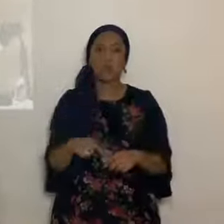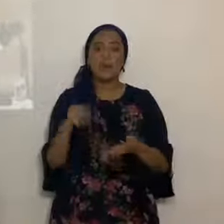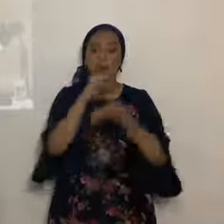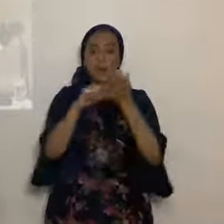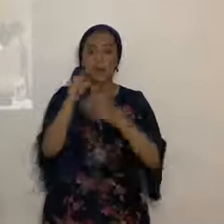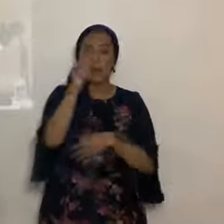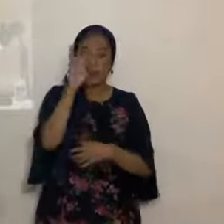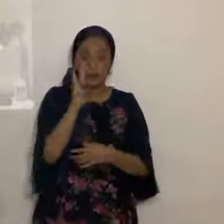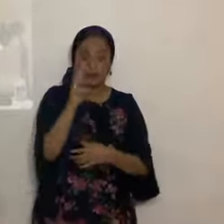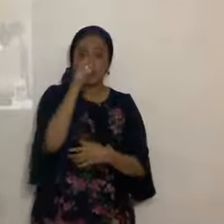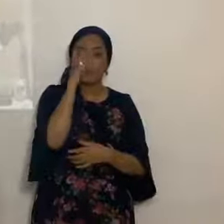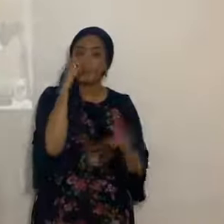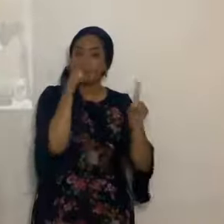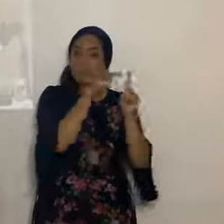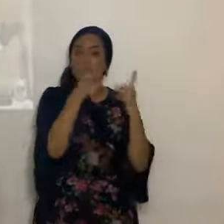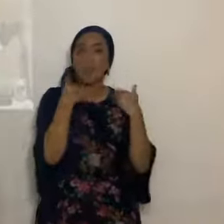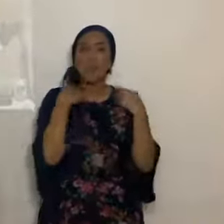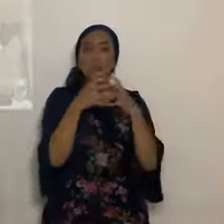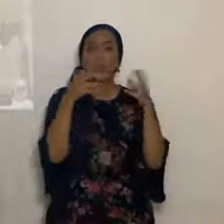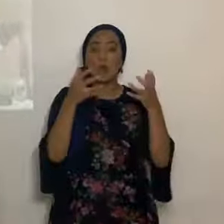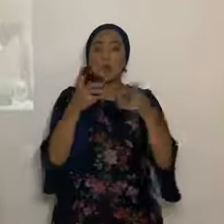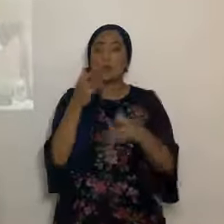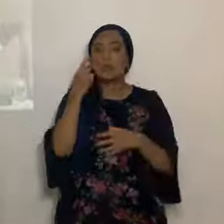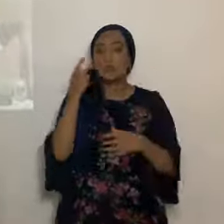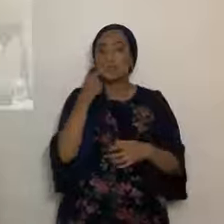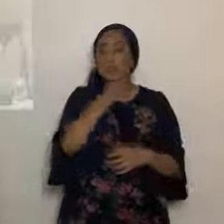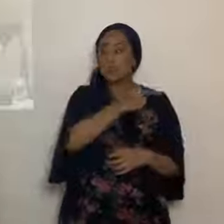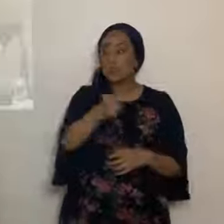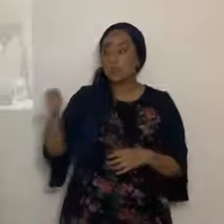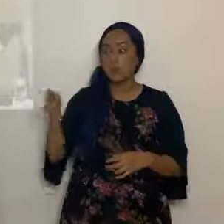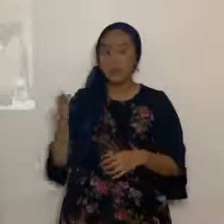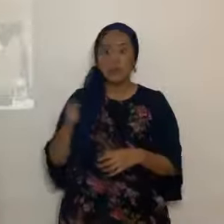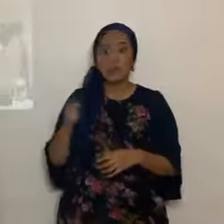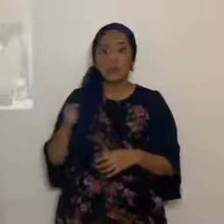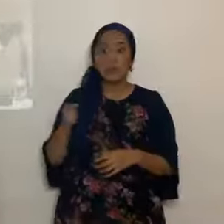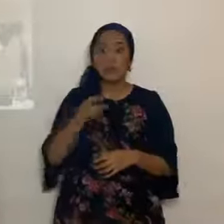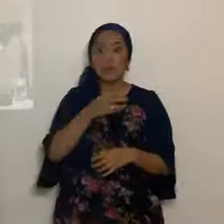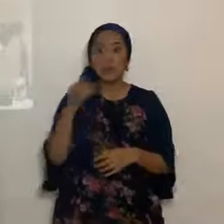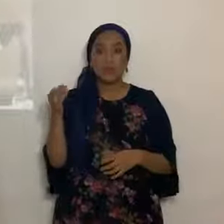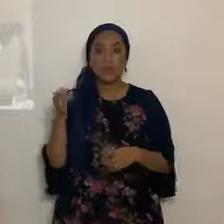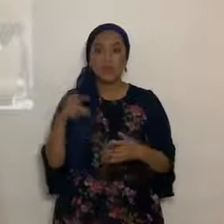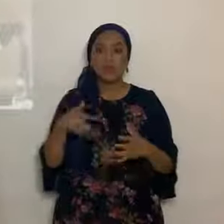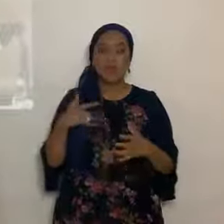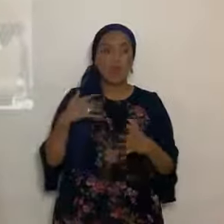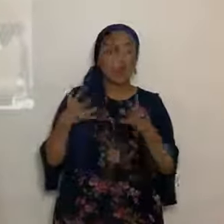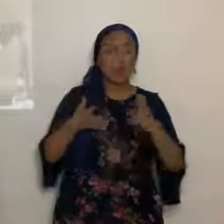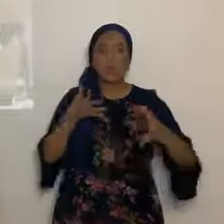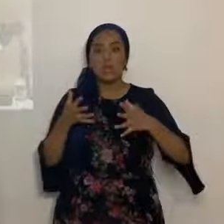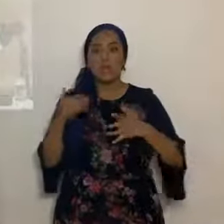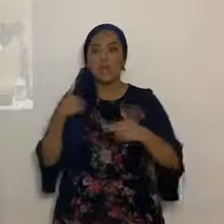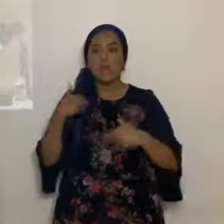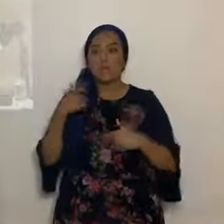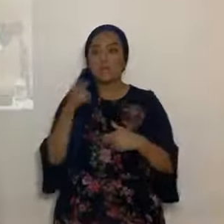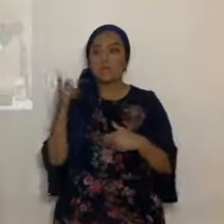26. Porque él tenía gran deseo de veros a todos vosotros, y gravemente se angustió porque habéis